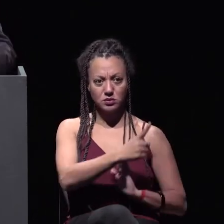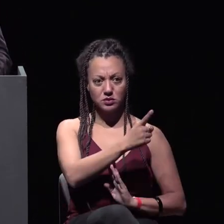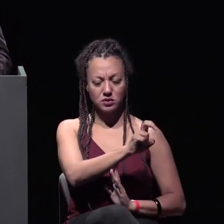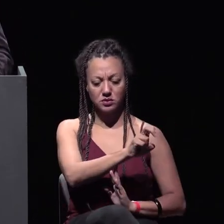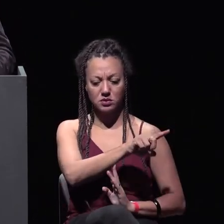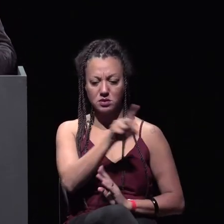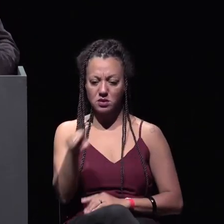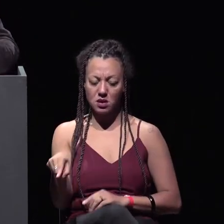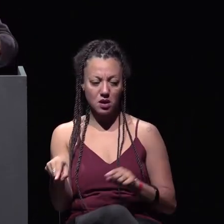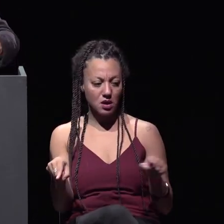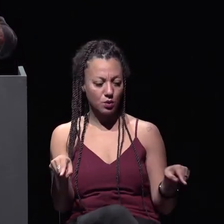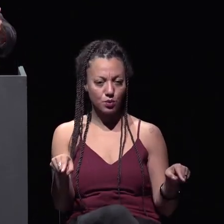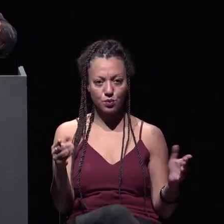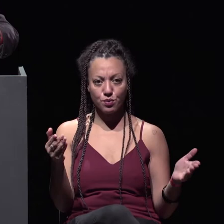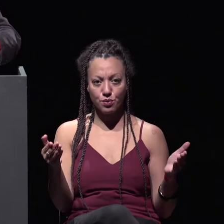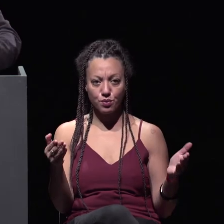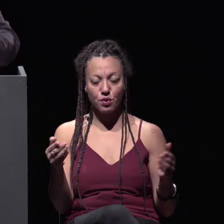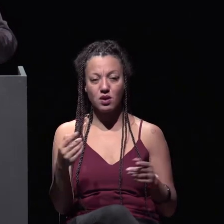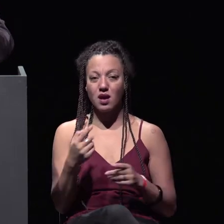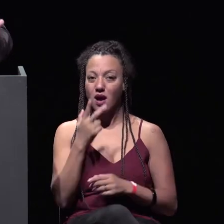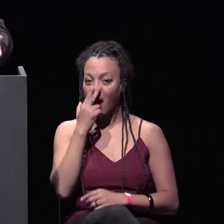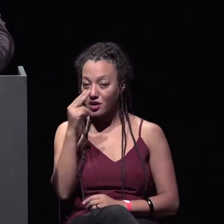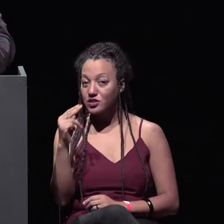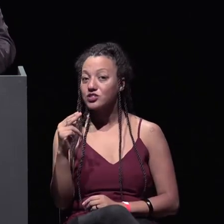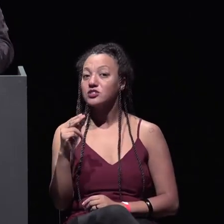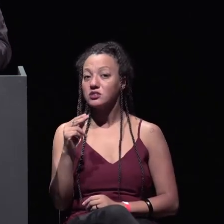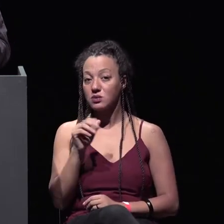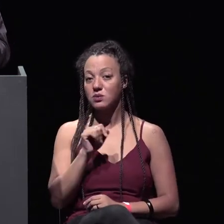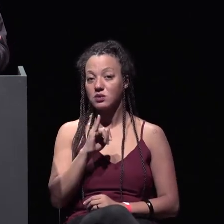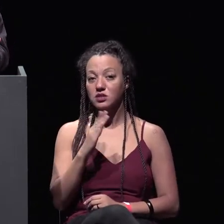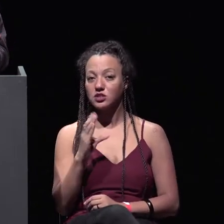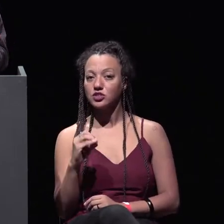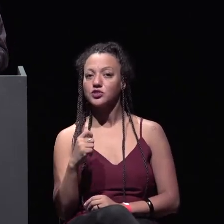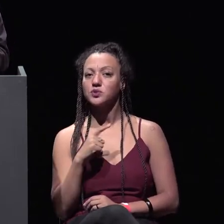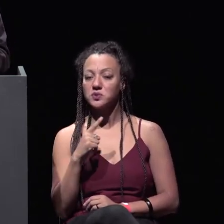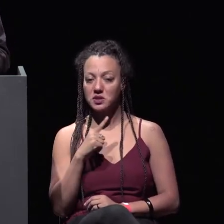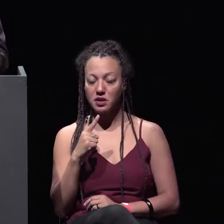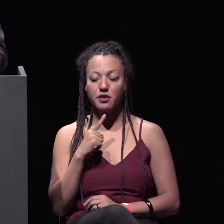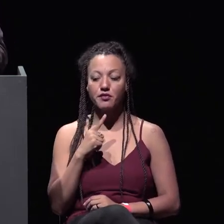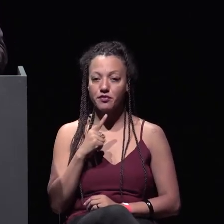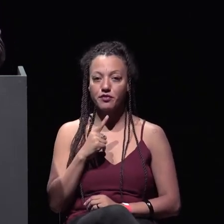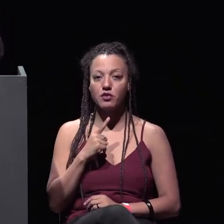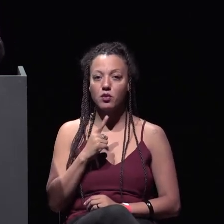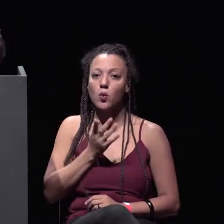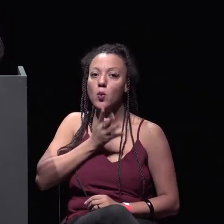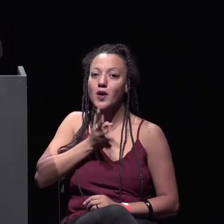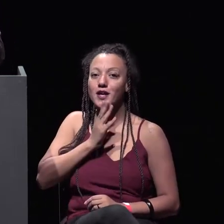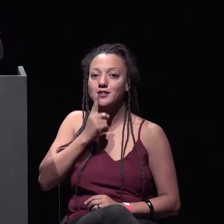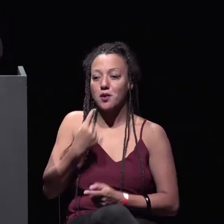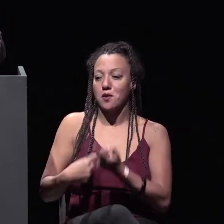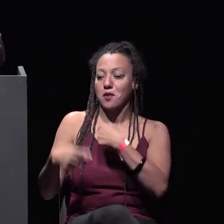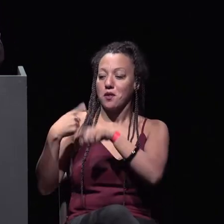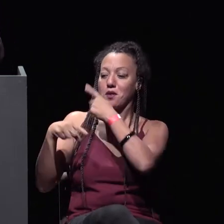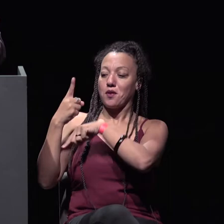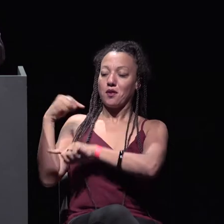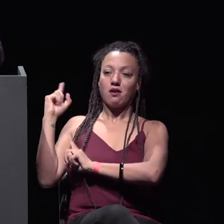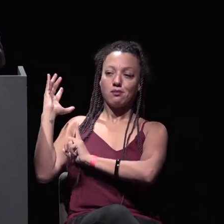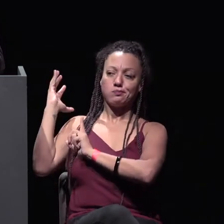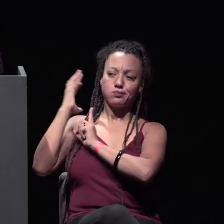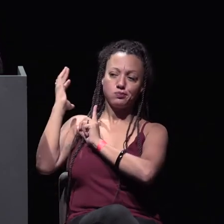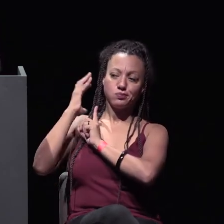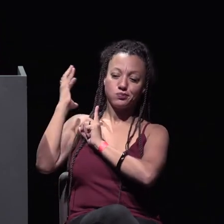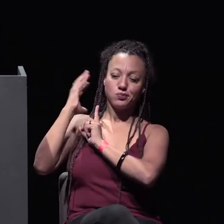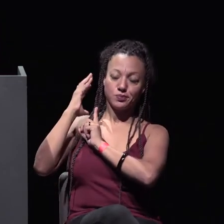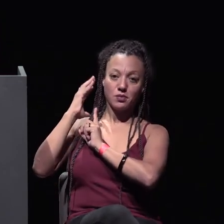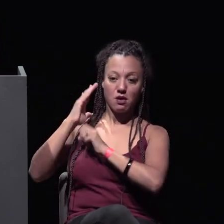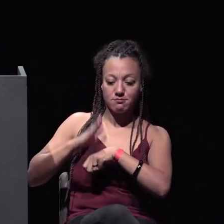supor que ela jardim teria tido acesso a algum tipo de gravura algum tipo de imagem que por exemplo pudesse guiá-lo pudesse seguir